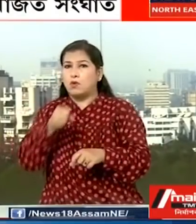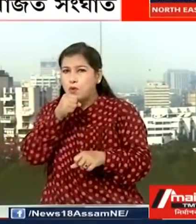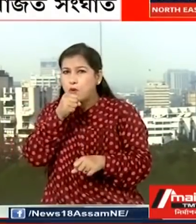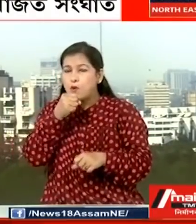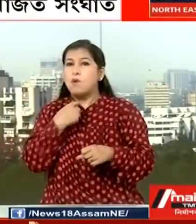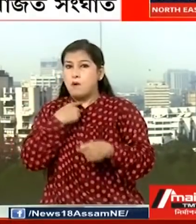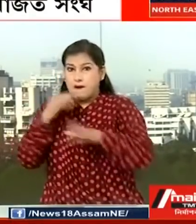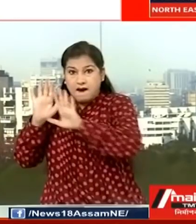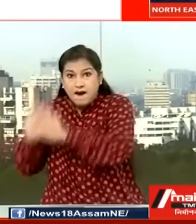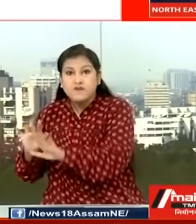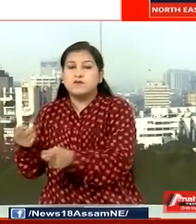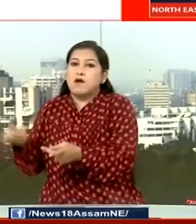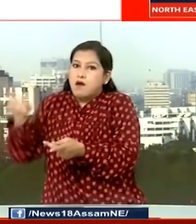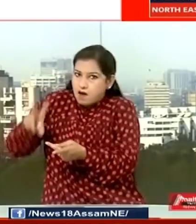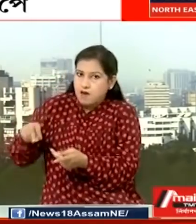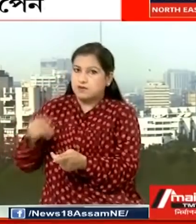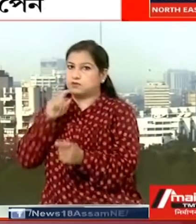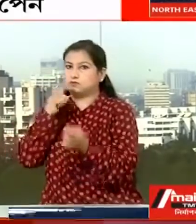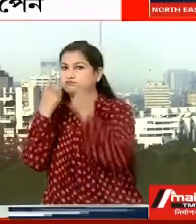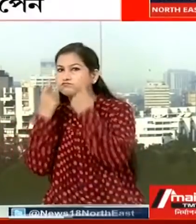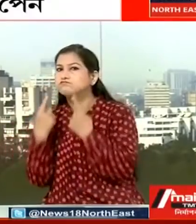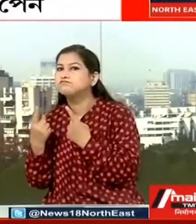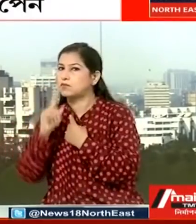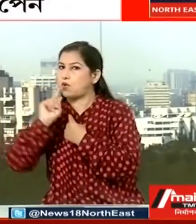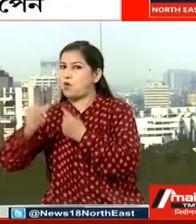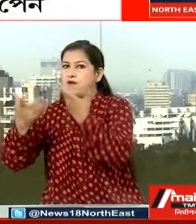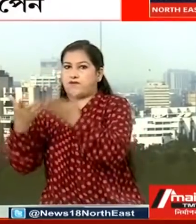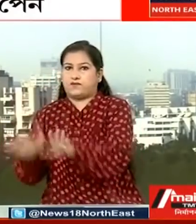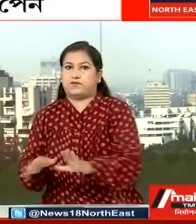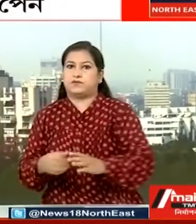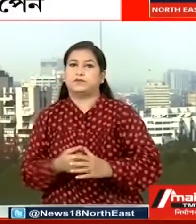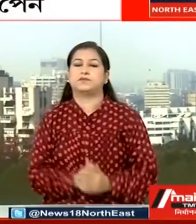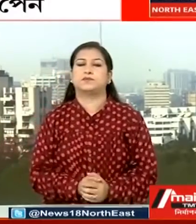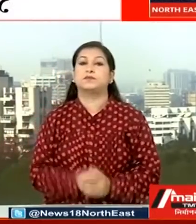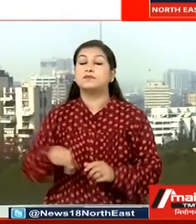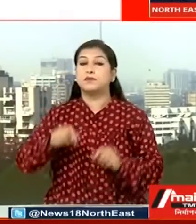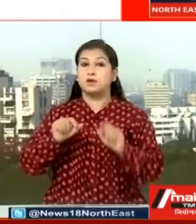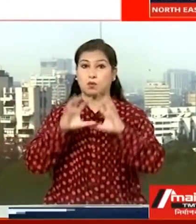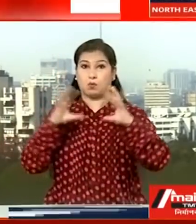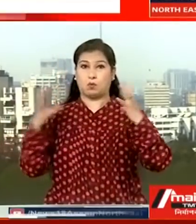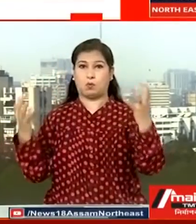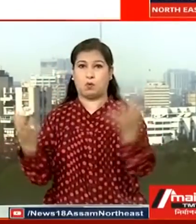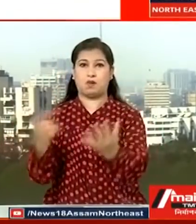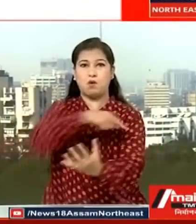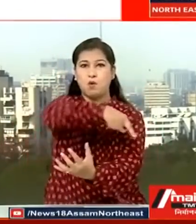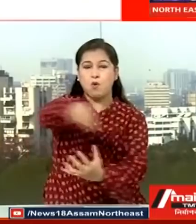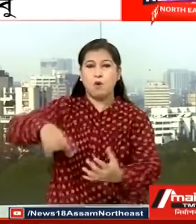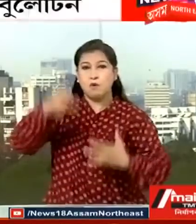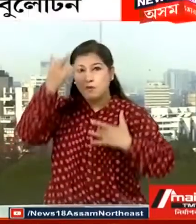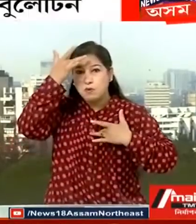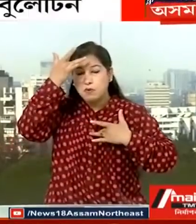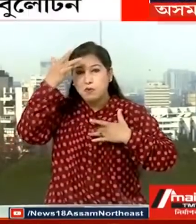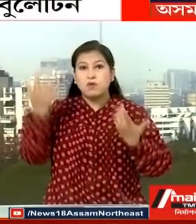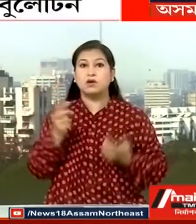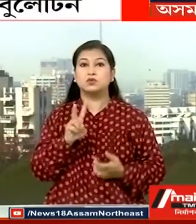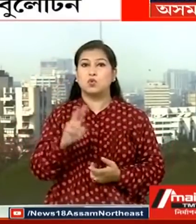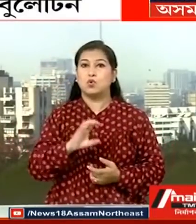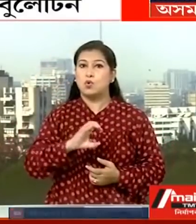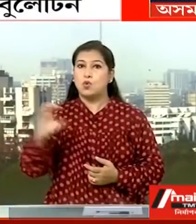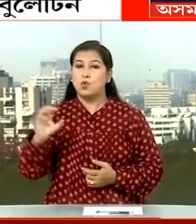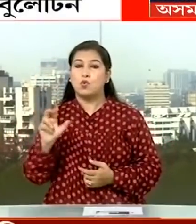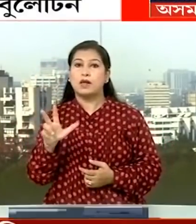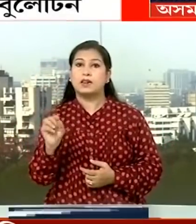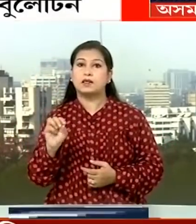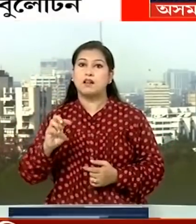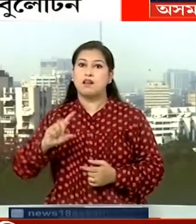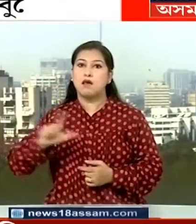मरीजों का अनिवार्य रूप से RT-PCR जांच कराने के दिए निर्देश। दुनिया भर में संक्रमितों की संख्या